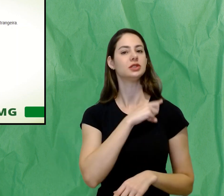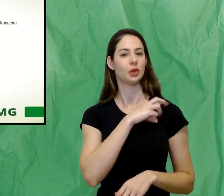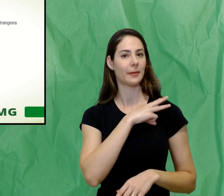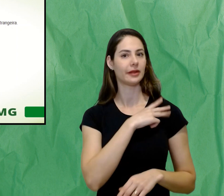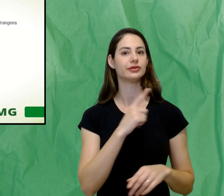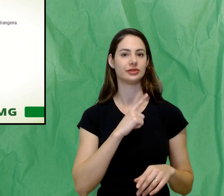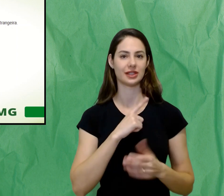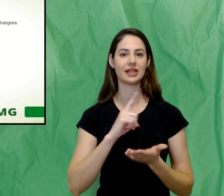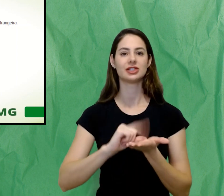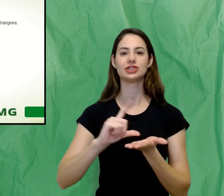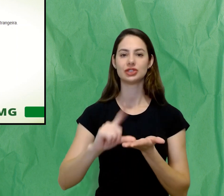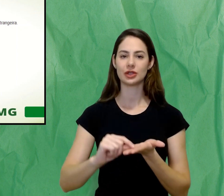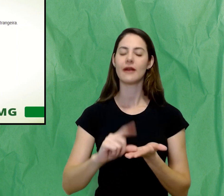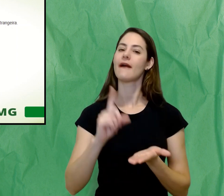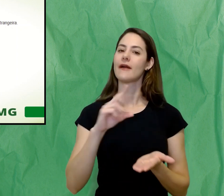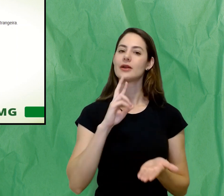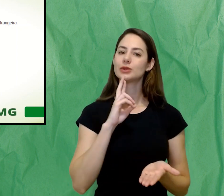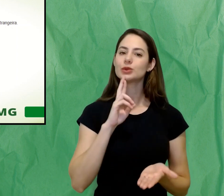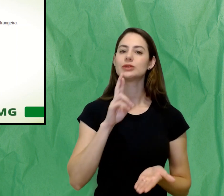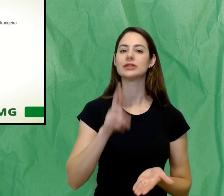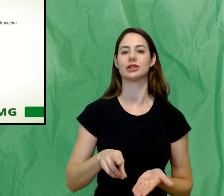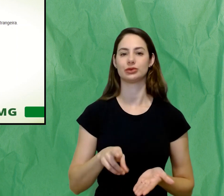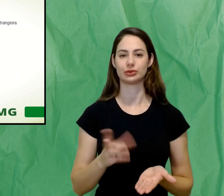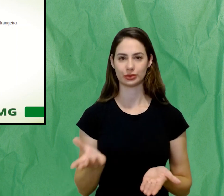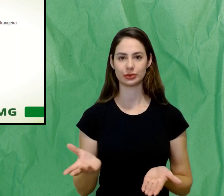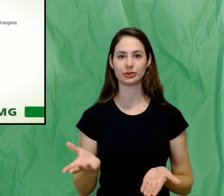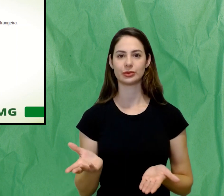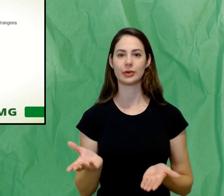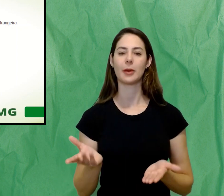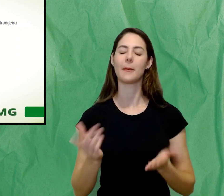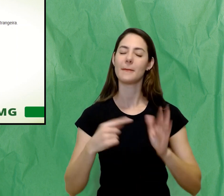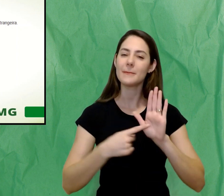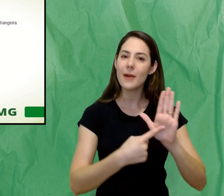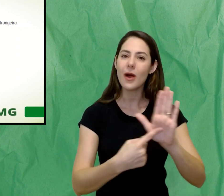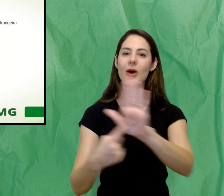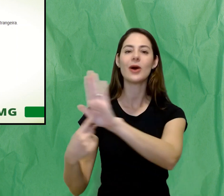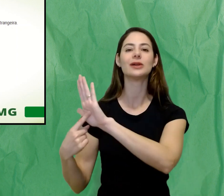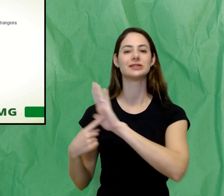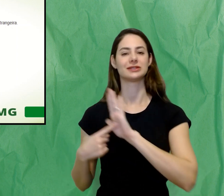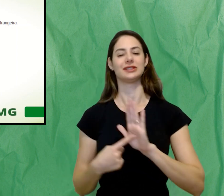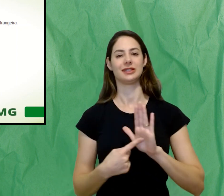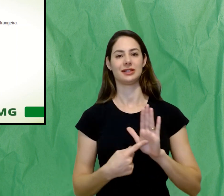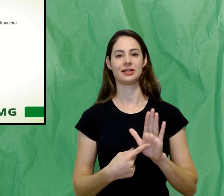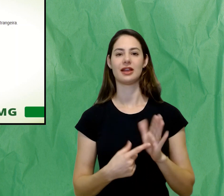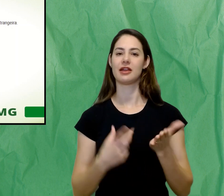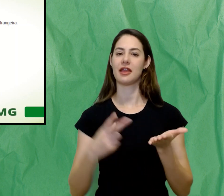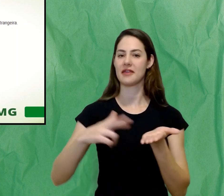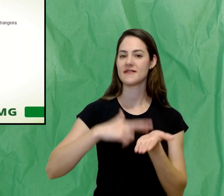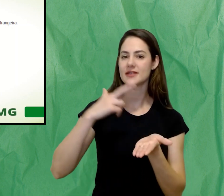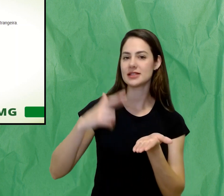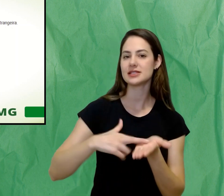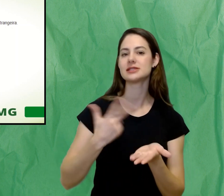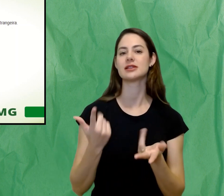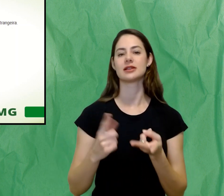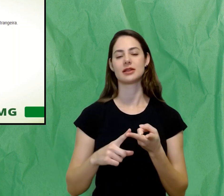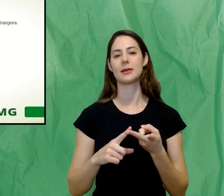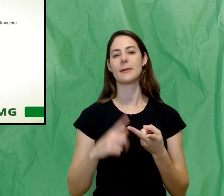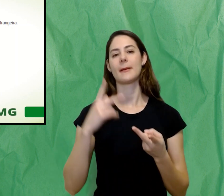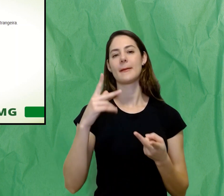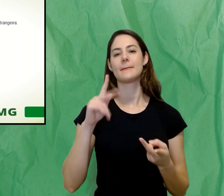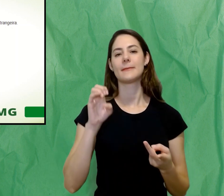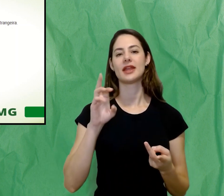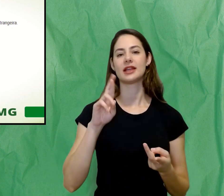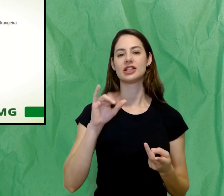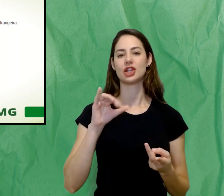o artigo ele é um resultado, uma forma como a gente apresenta publicamente, né, em revistas, periódicos